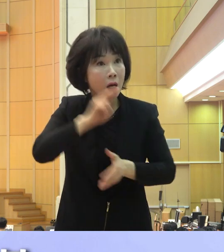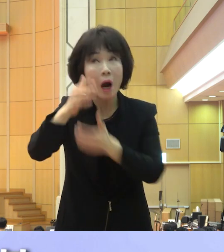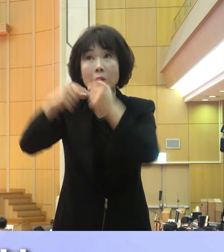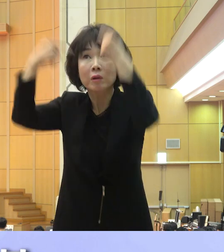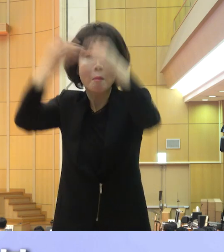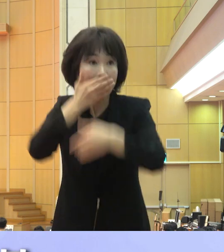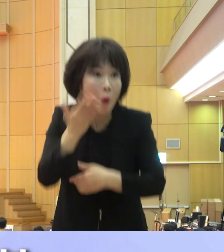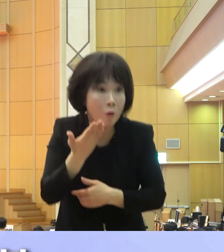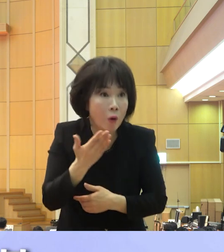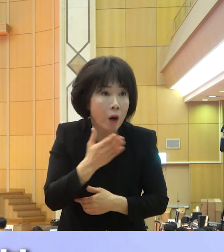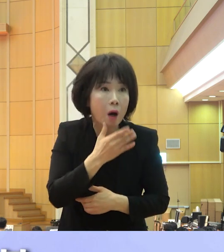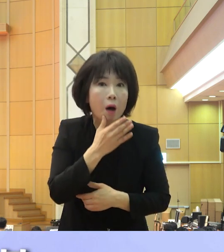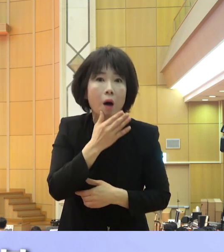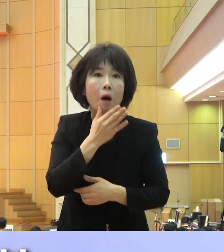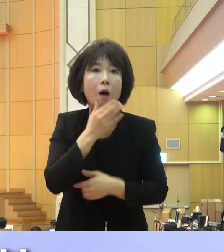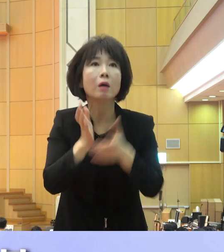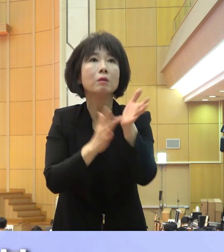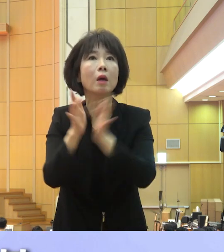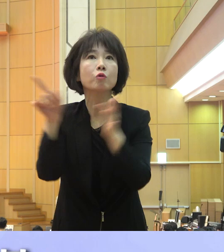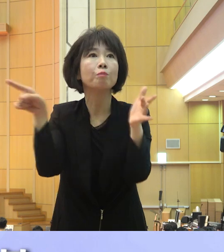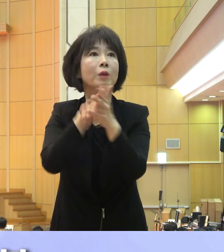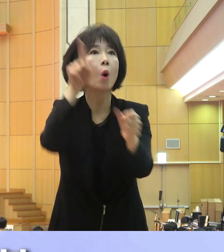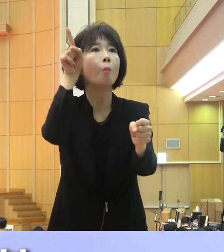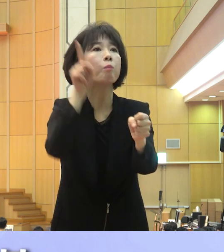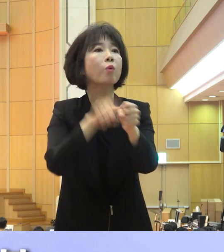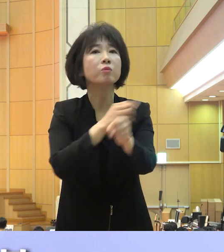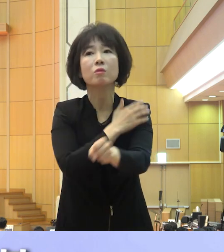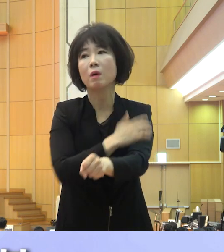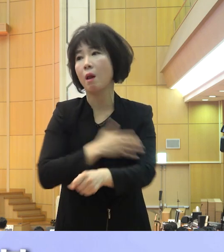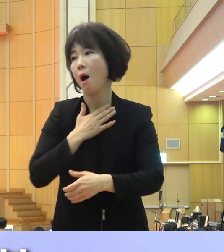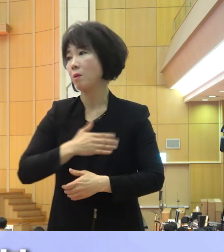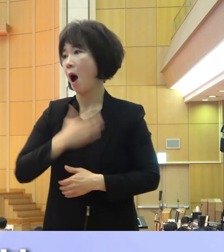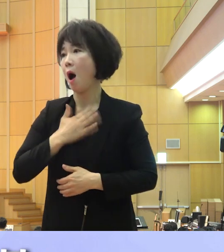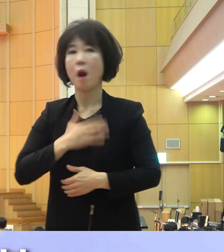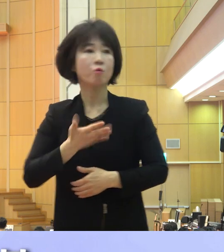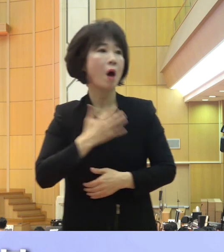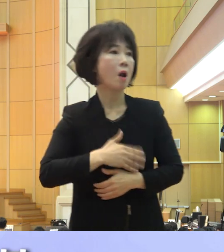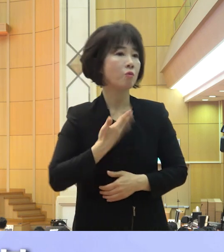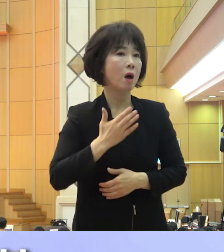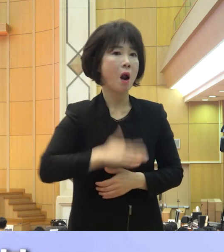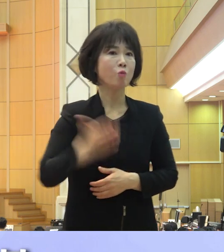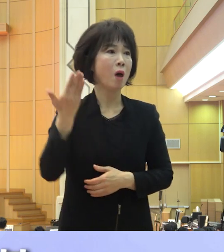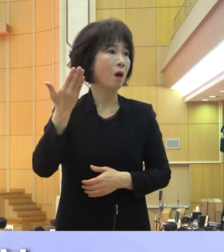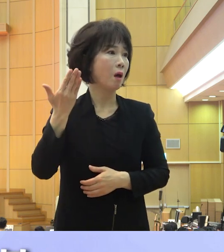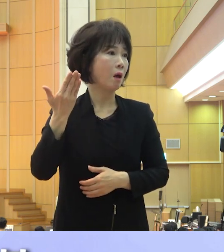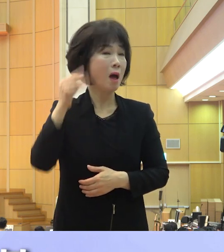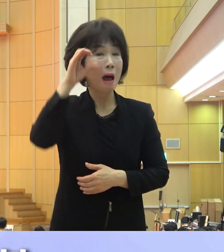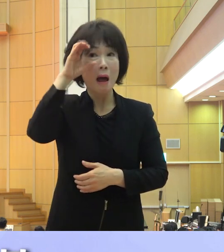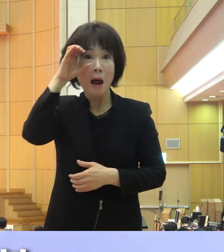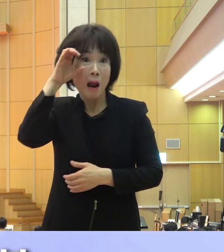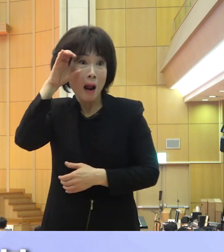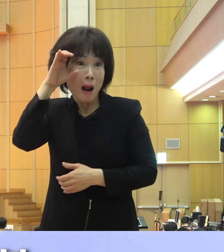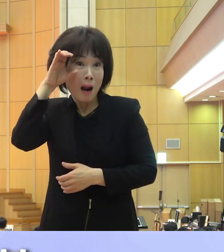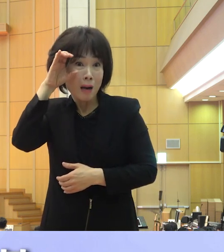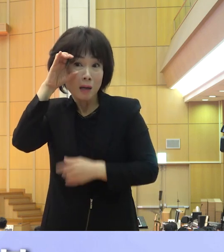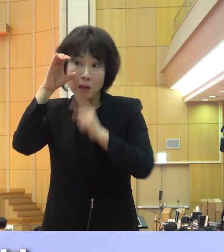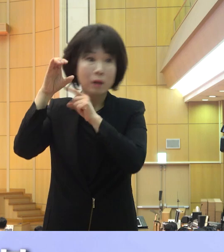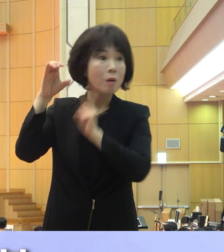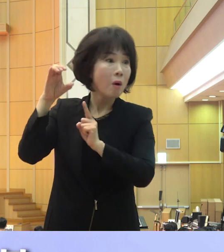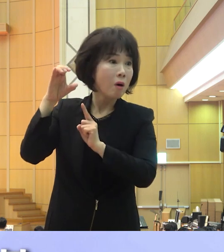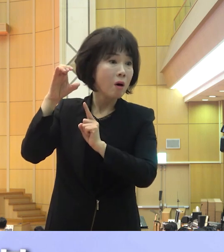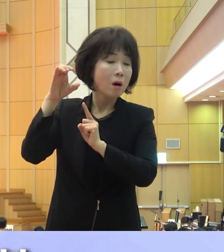아, 이래서 예수 믿는 거로구나. 다시 말하면 달걀이 아무리 특급 달걀이라